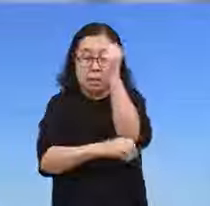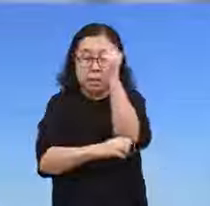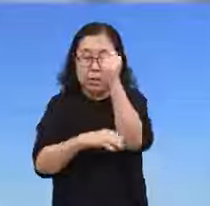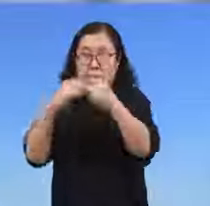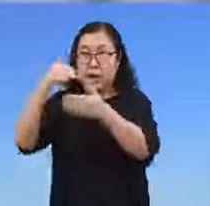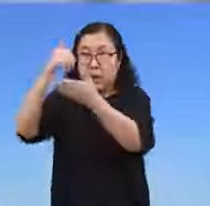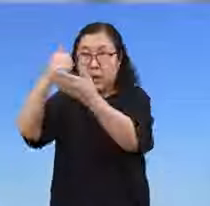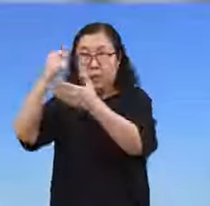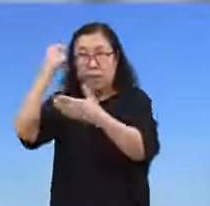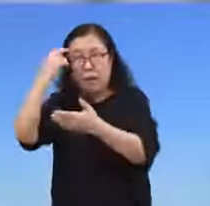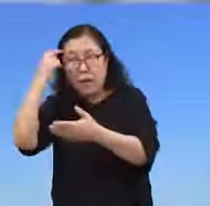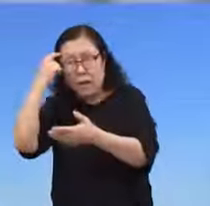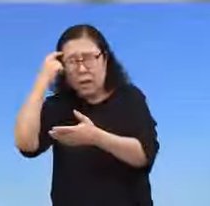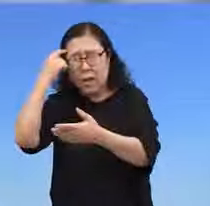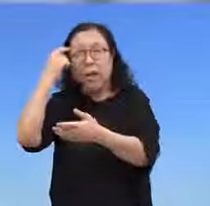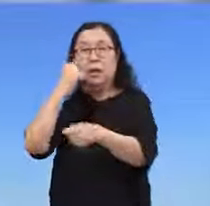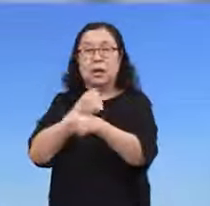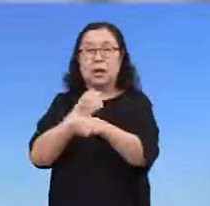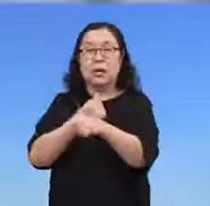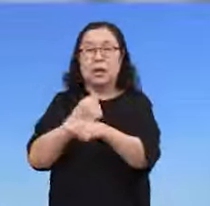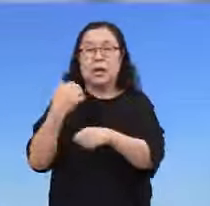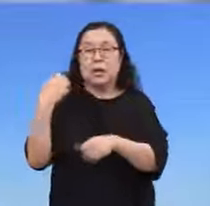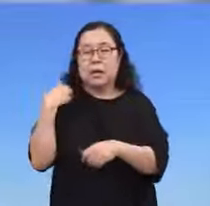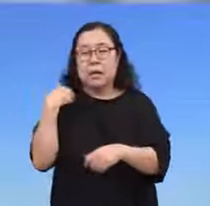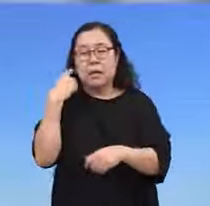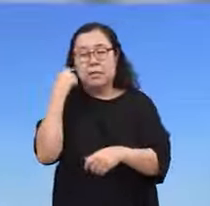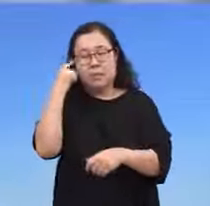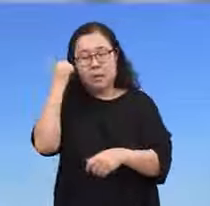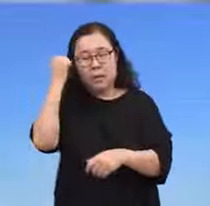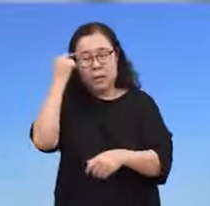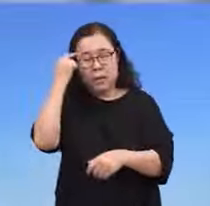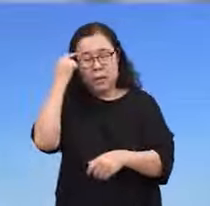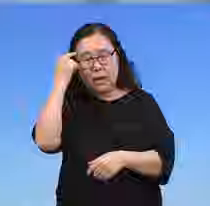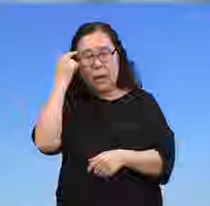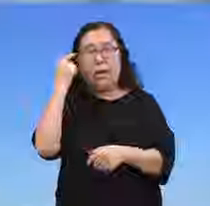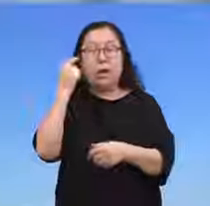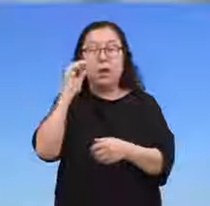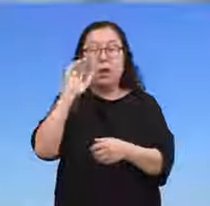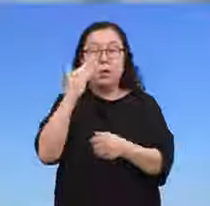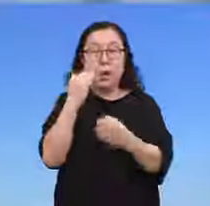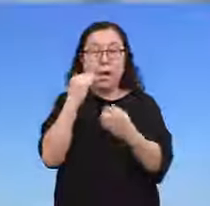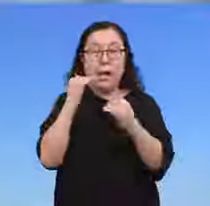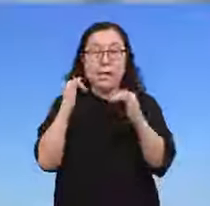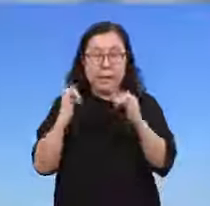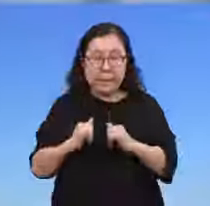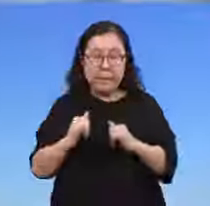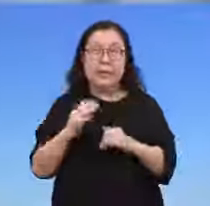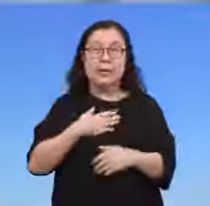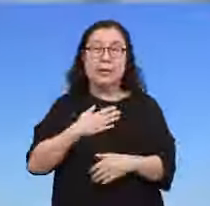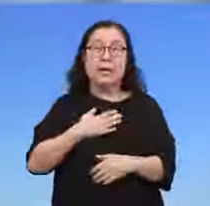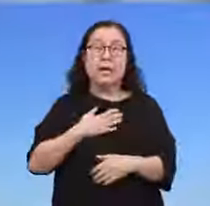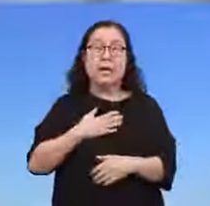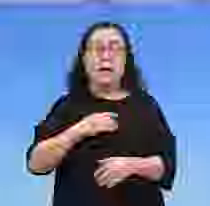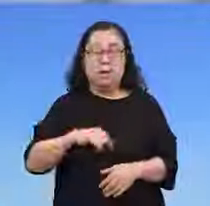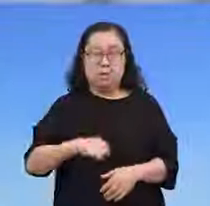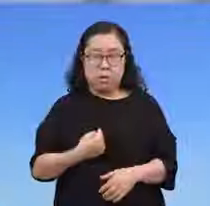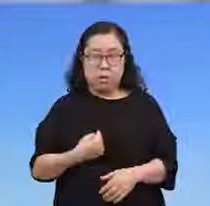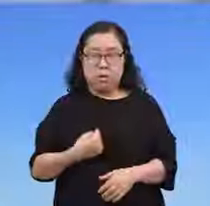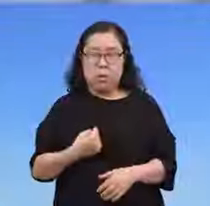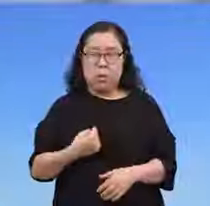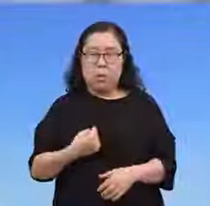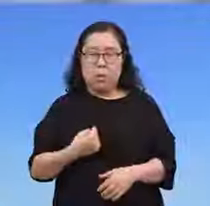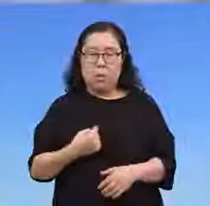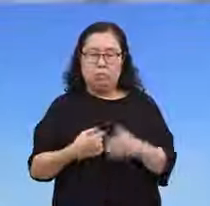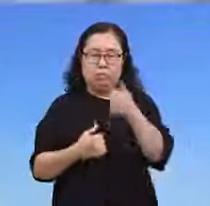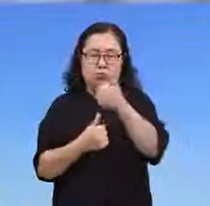되는데 우리 담임 목사가 또 이것도 뭐 또 지적하면 어떡하나, 그렇게 될까봐 제가 지금 단 한 번도 설교를 가지고 지적해